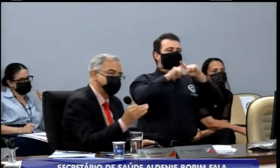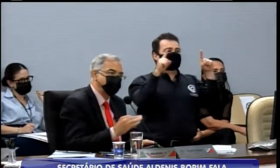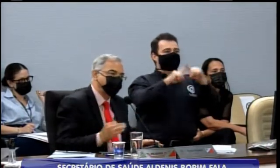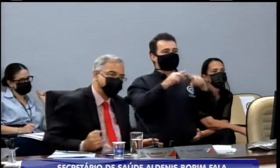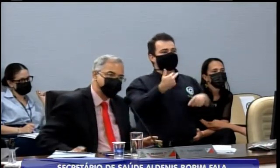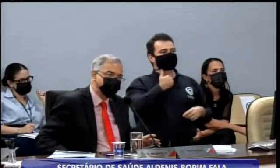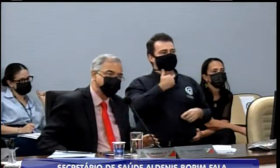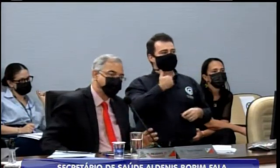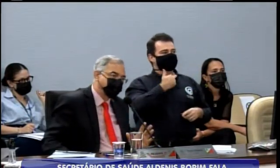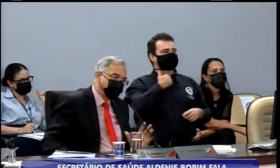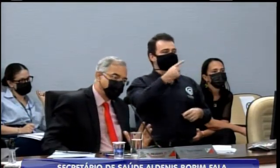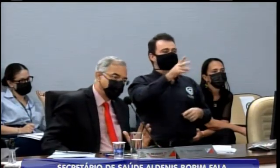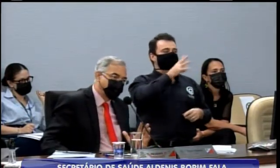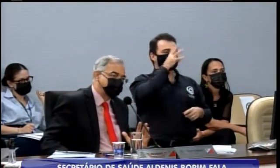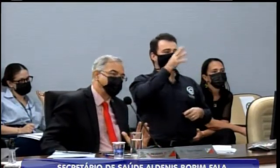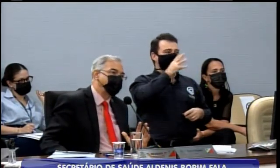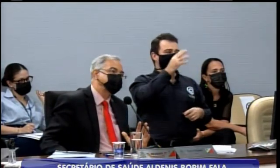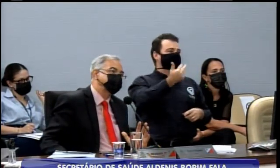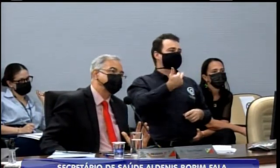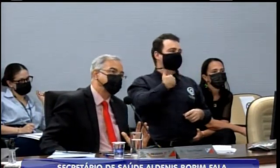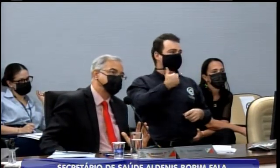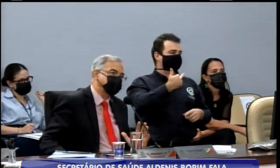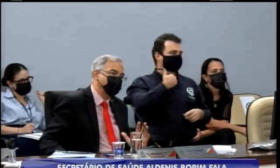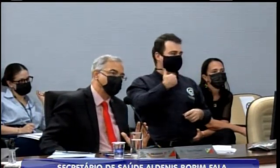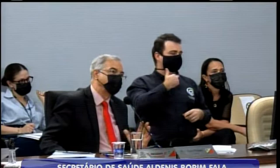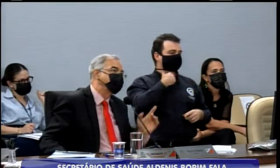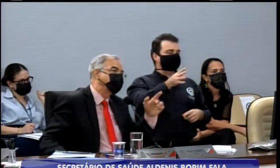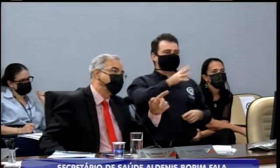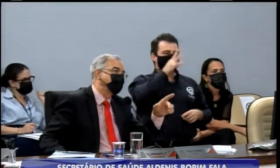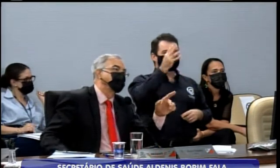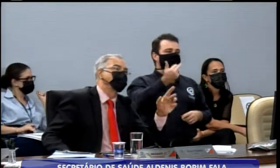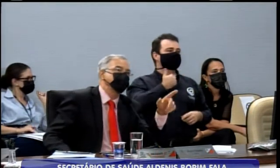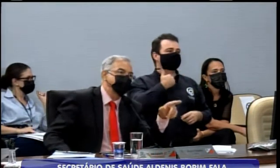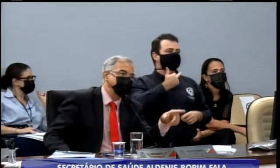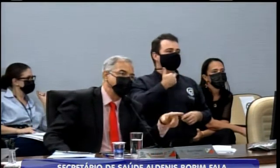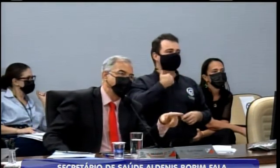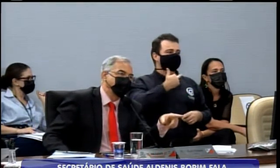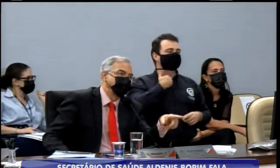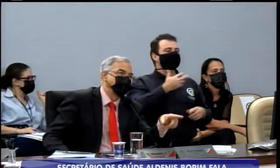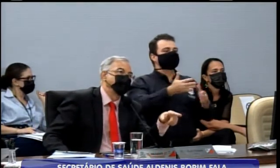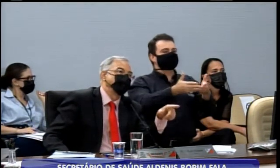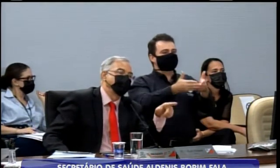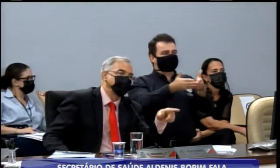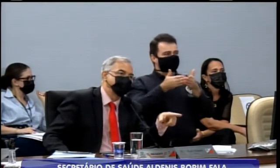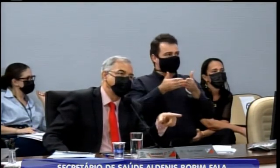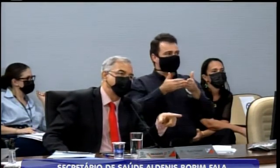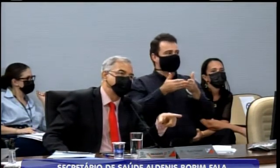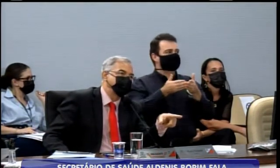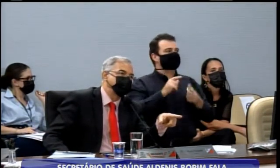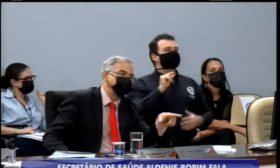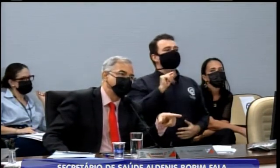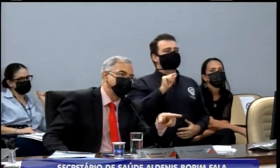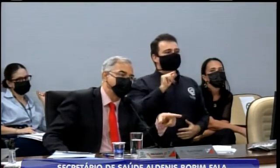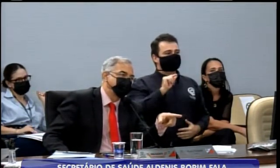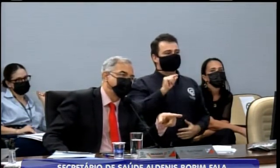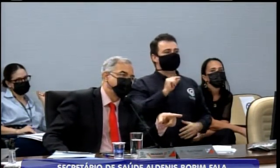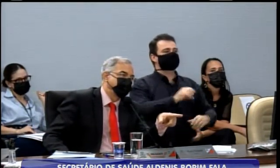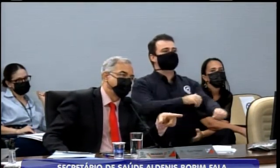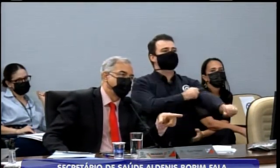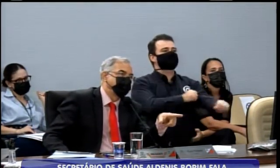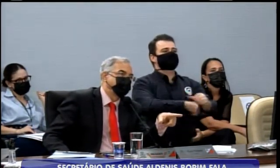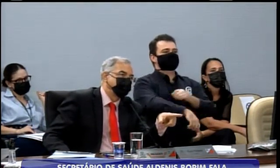permitido que você faça essa intervenção. Por favor, eu gostaria que você